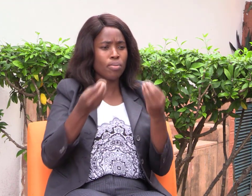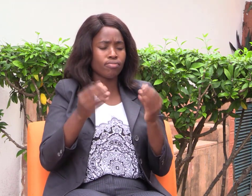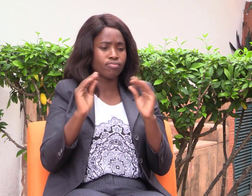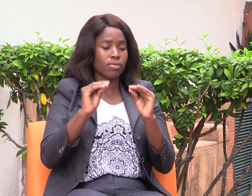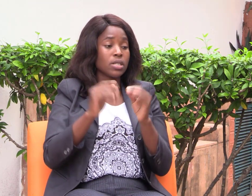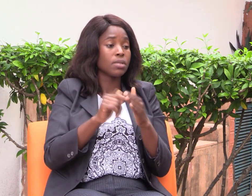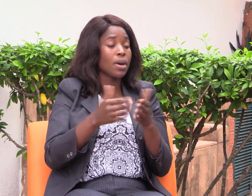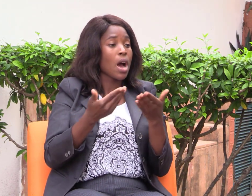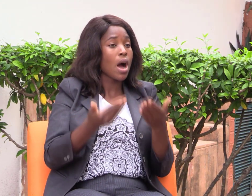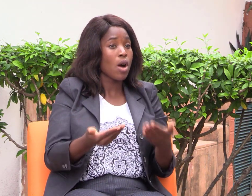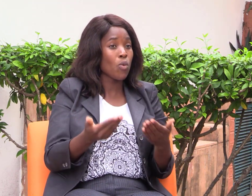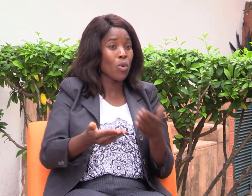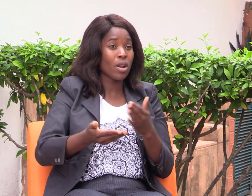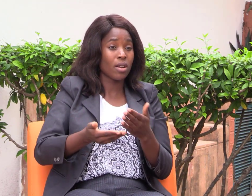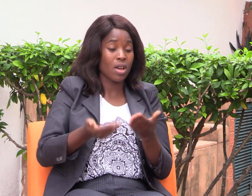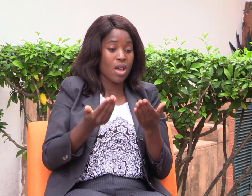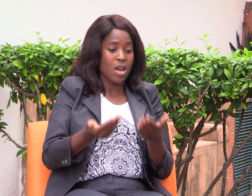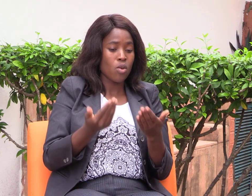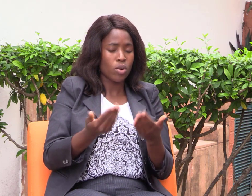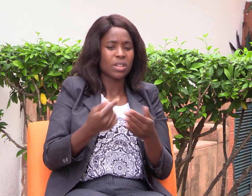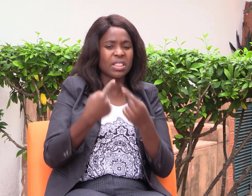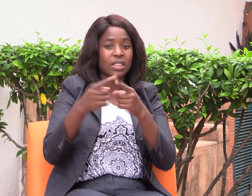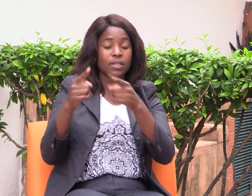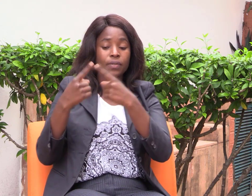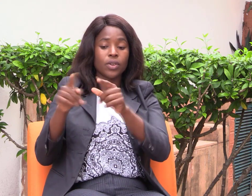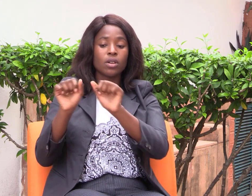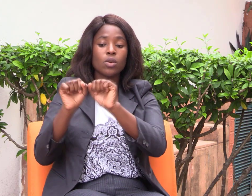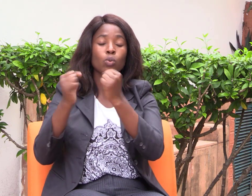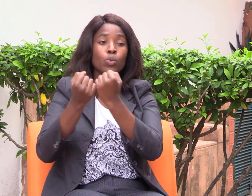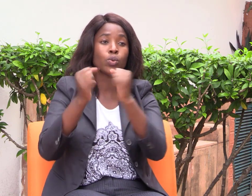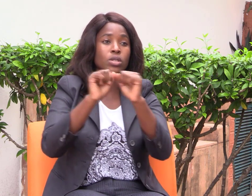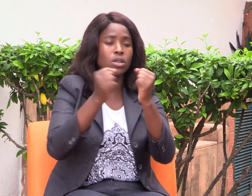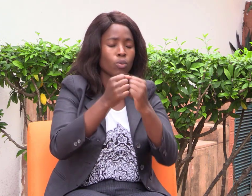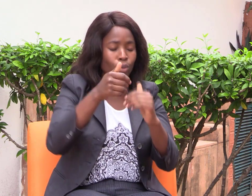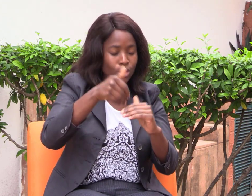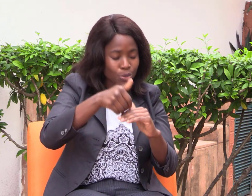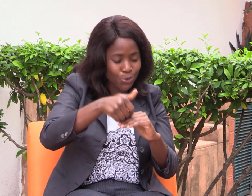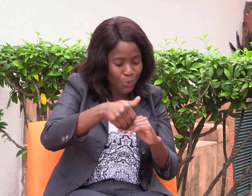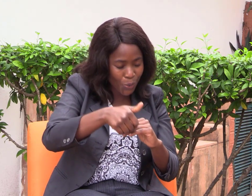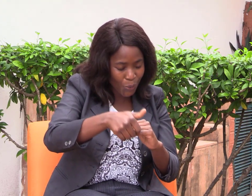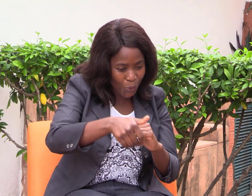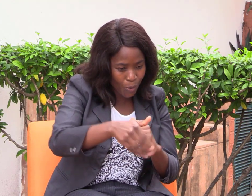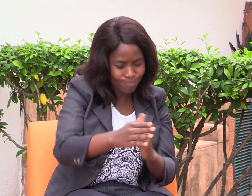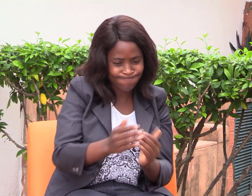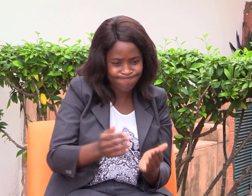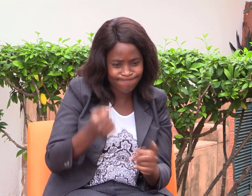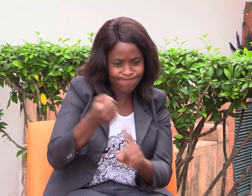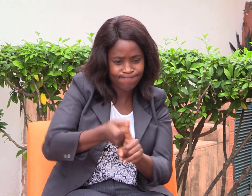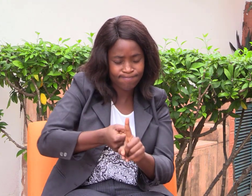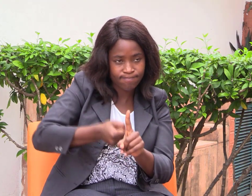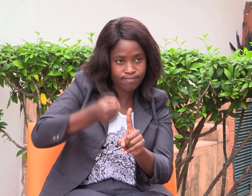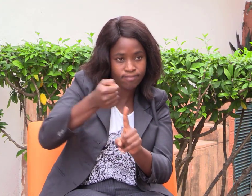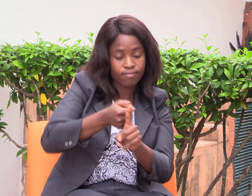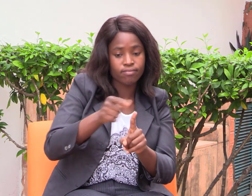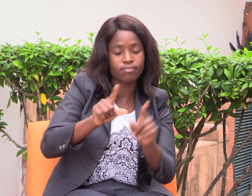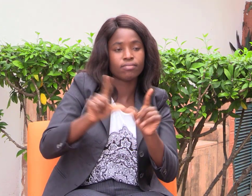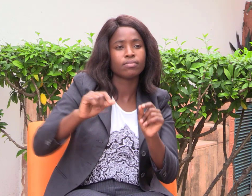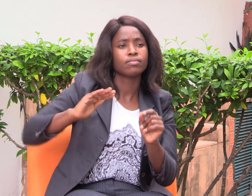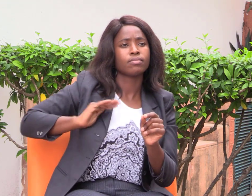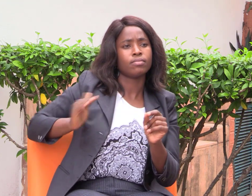Sendo aqui em Moçambique, mulher moçambicana, temos aqui várias associações e que continuamos